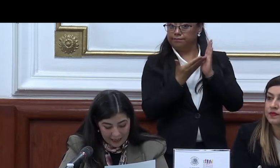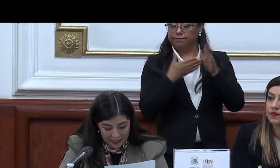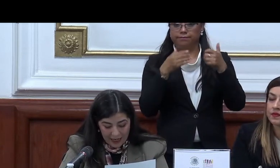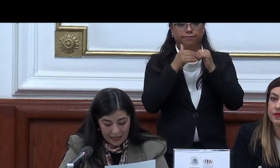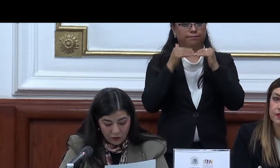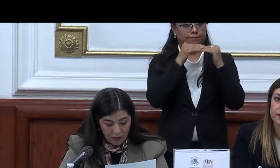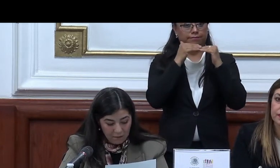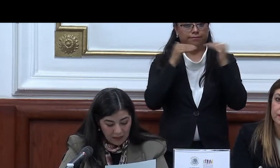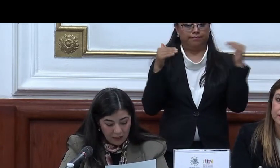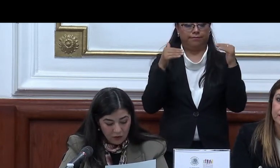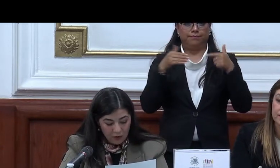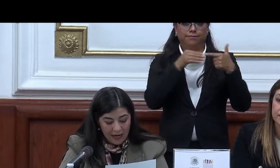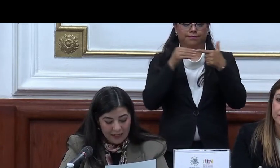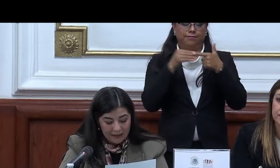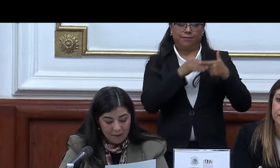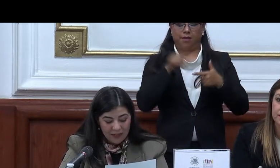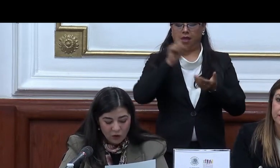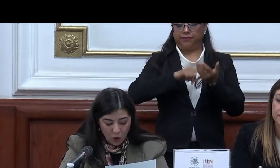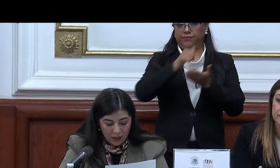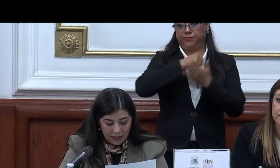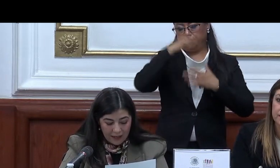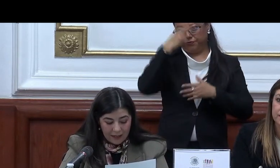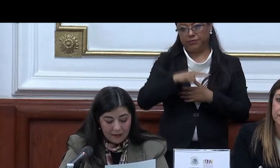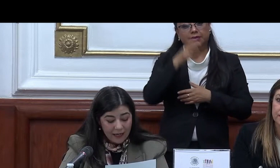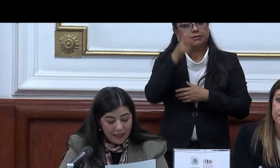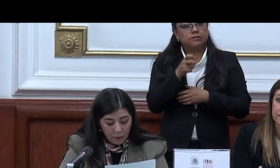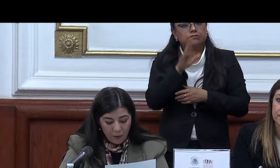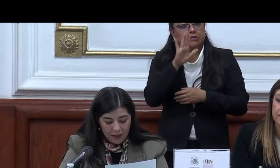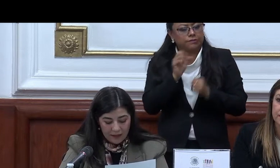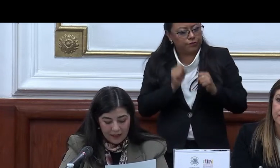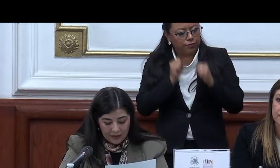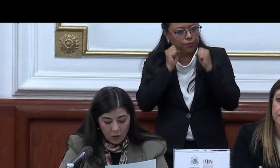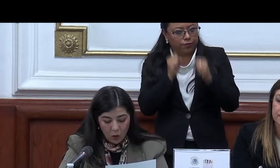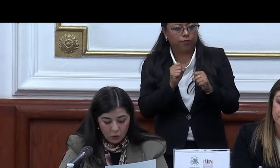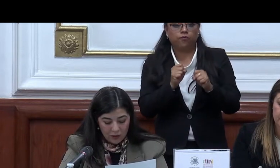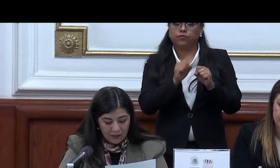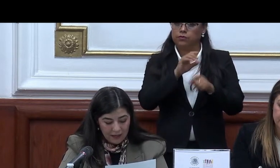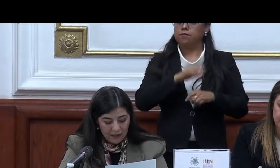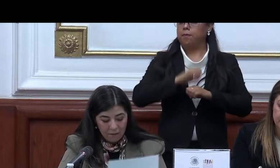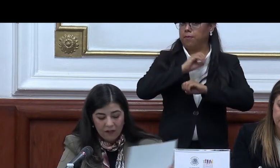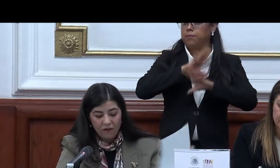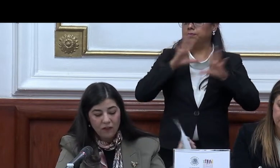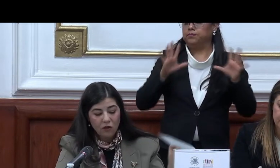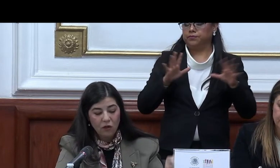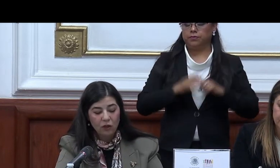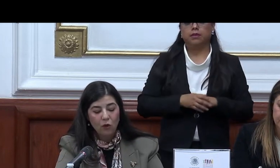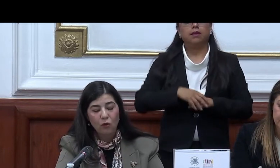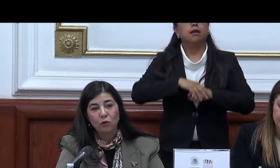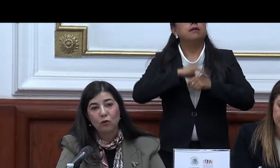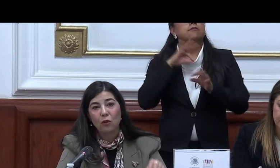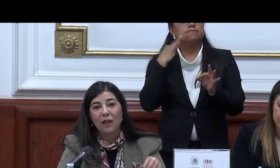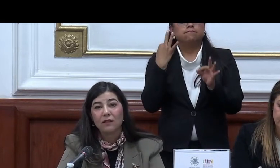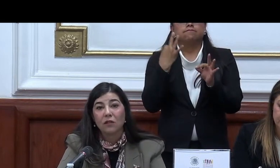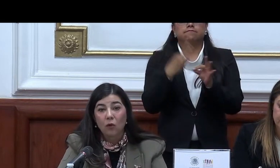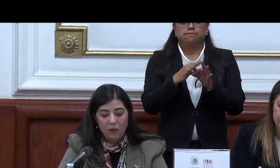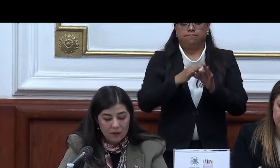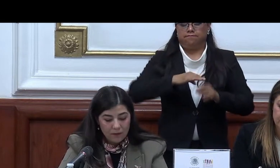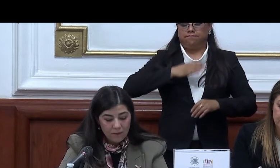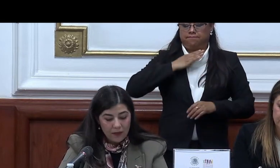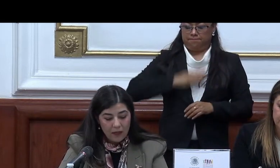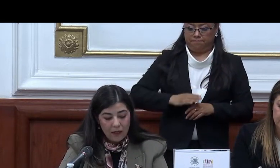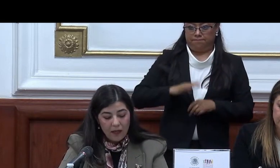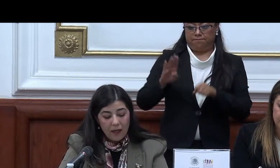la que guía a la Ciudad de México es una garantía más sólida de que el poder se ejerce con justicia y en beneficio de todos, todas y